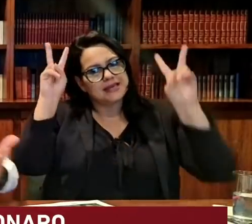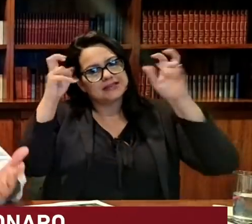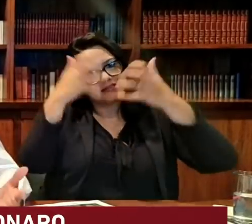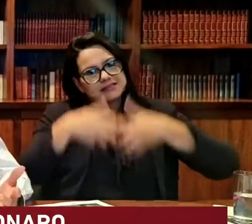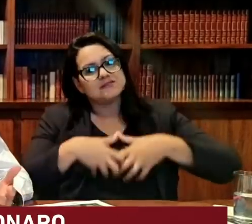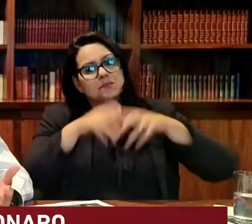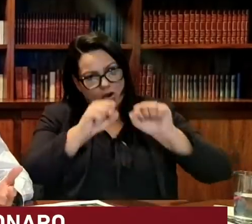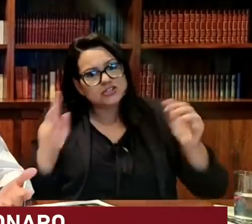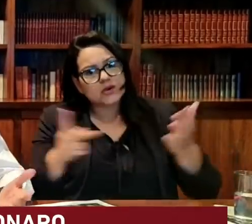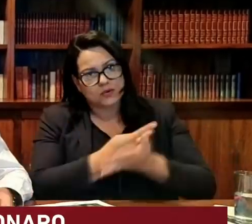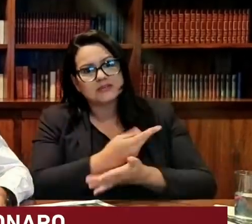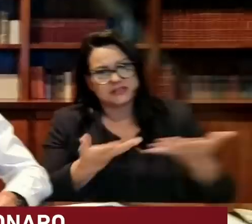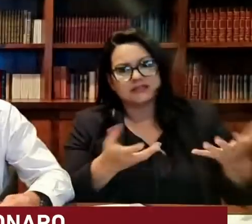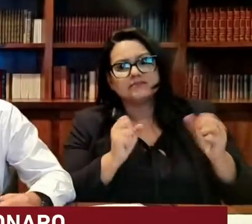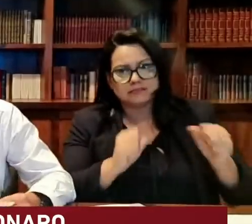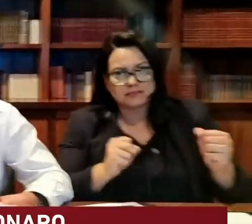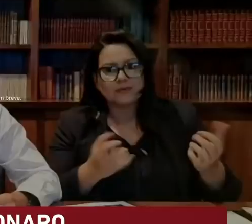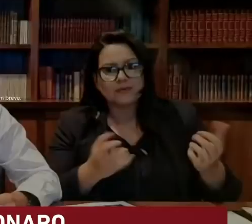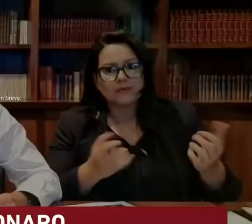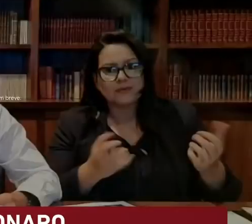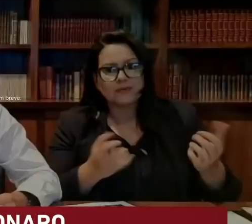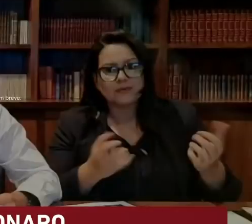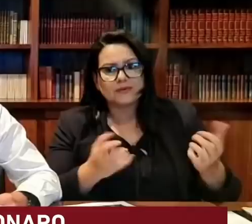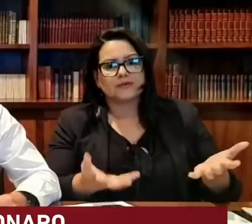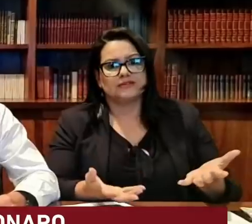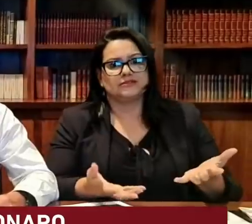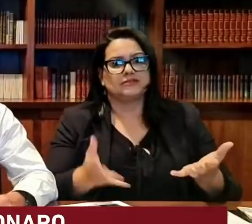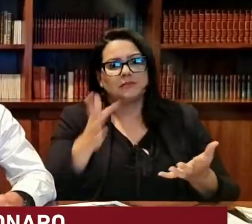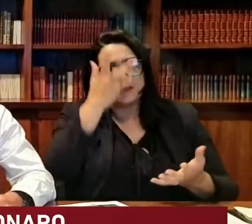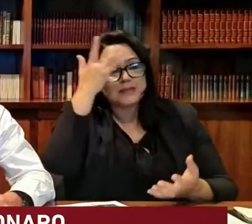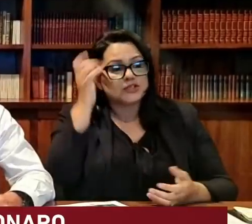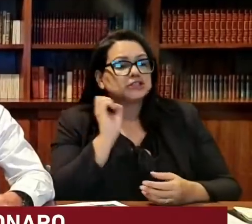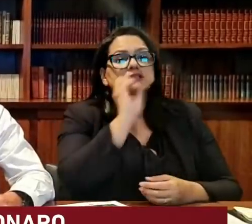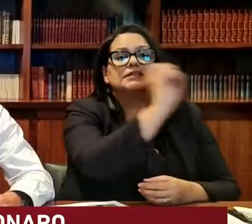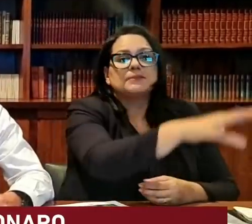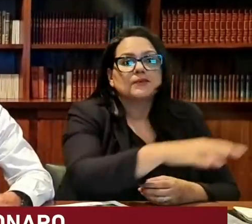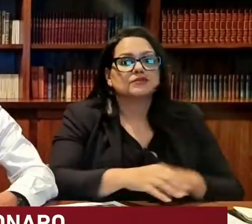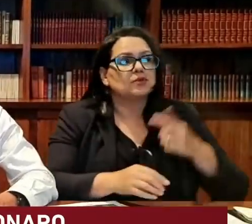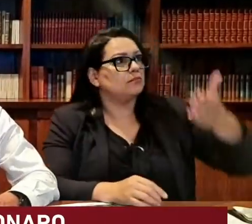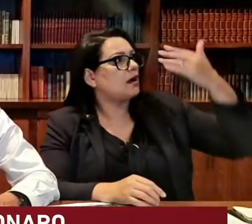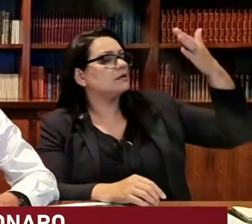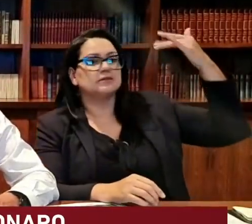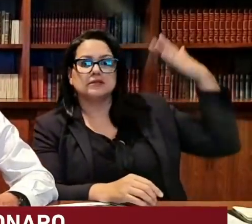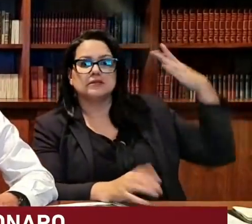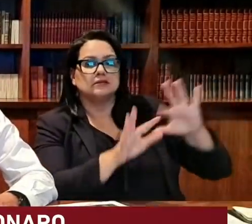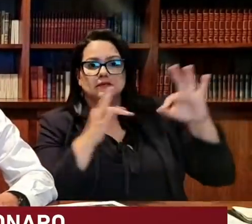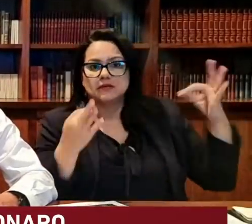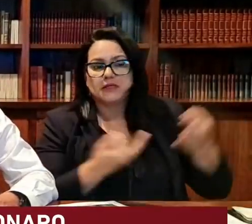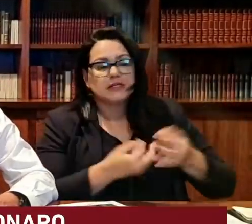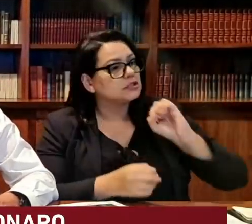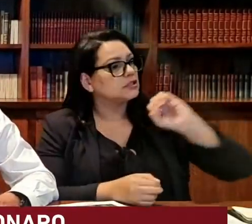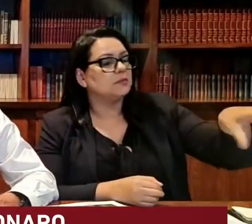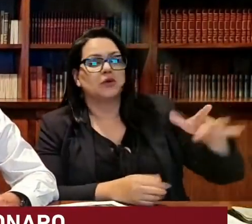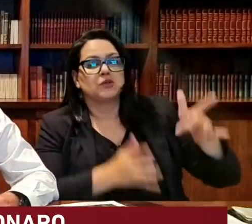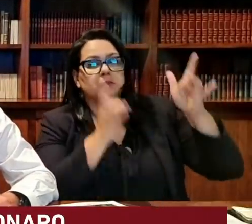pode acontecer, pode, né? Alguém depositou na conta dessa pessoa lá atrás, um parente, não sei, ficou esse dinheiro